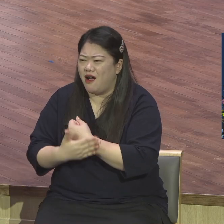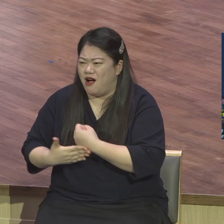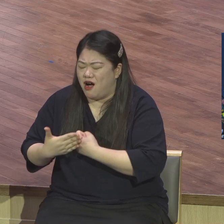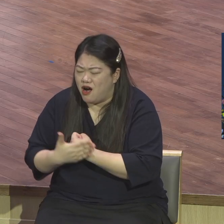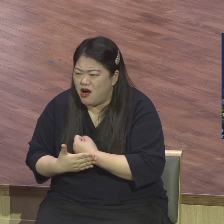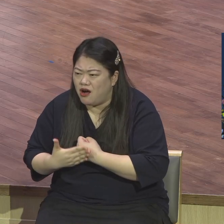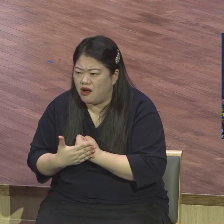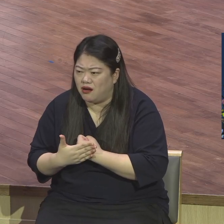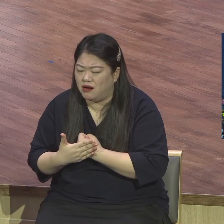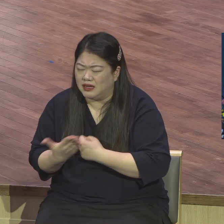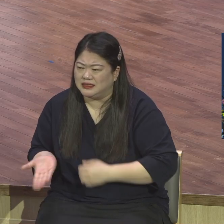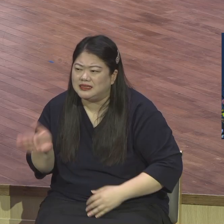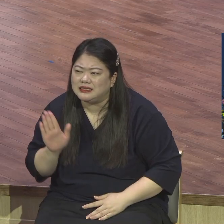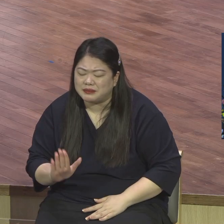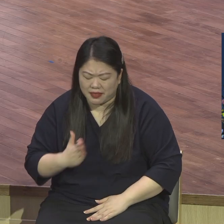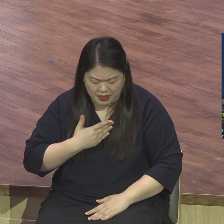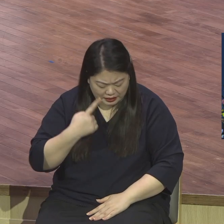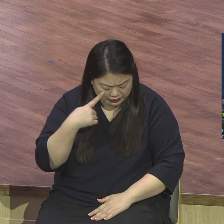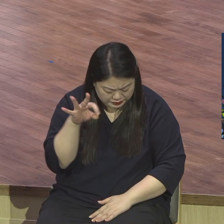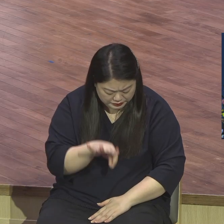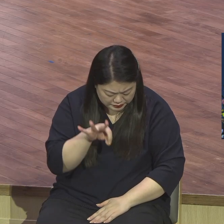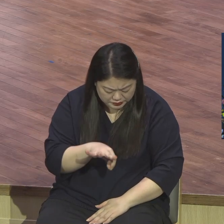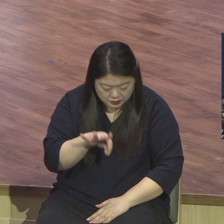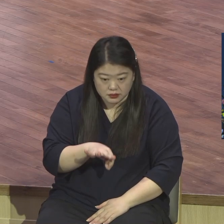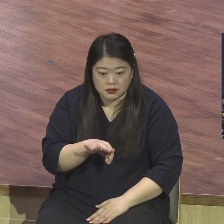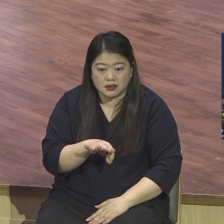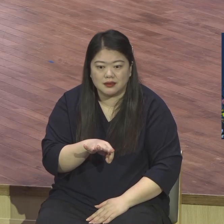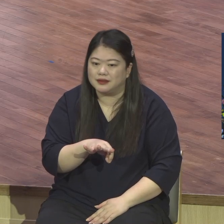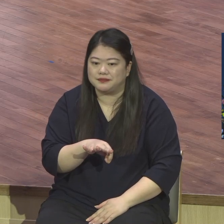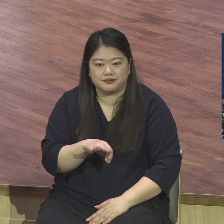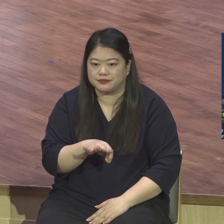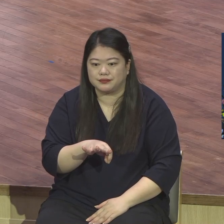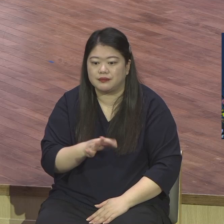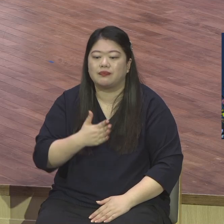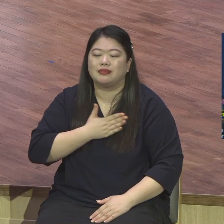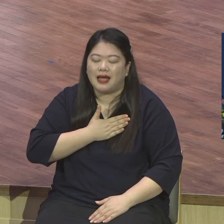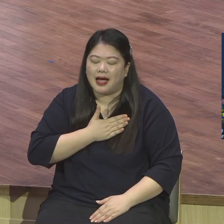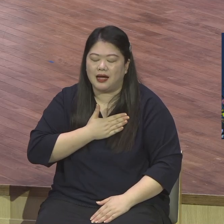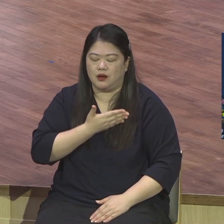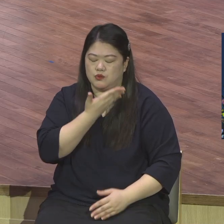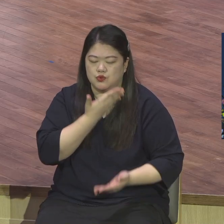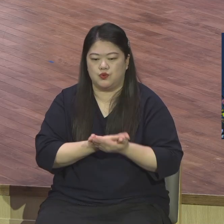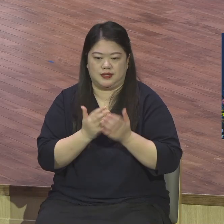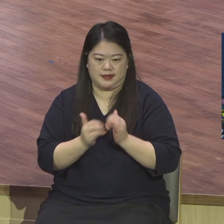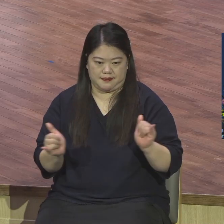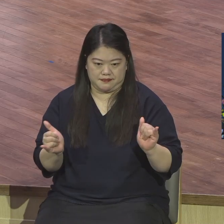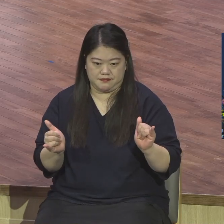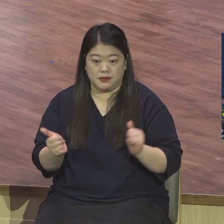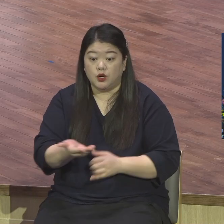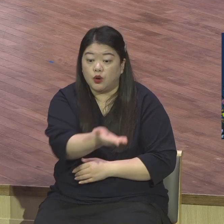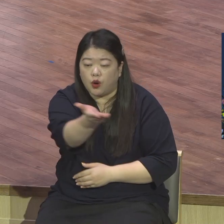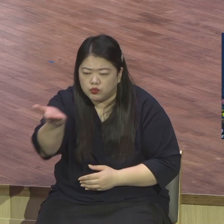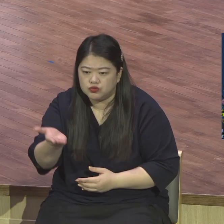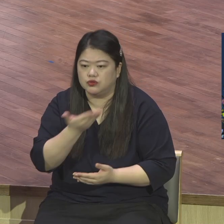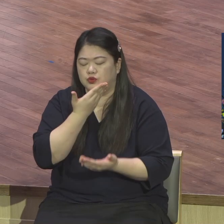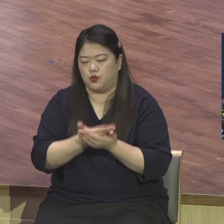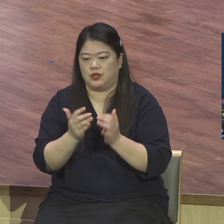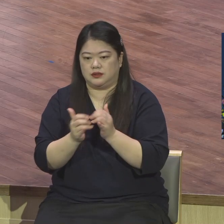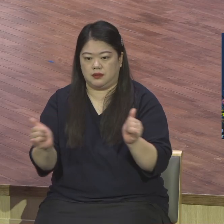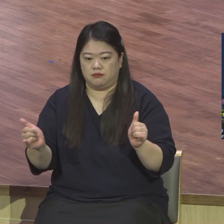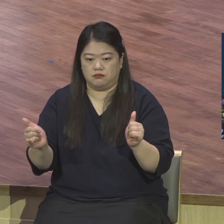지구촌에 내 혼자 살고 있어도 예수님이 날 구원하시기 위하여 어떤 방법을 써서라도 십자가에 달려